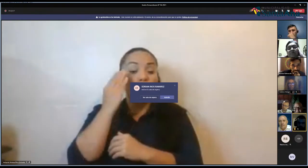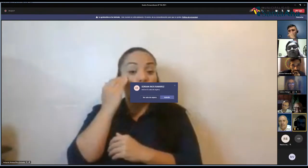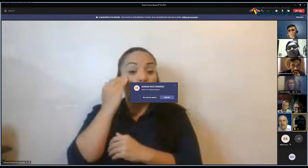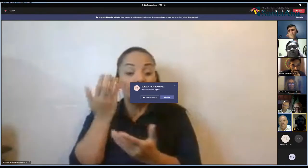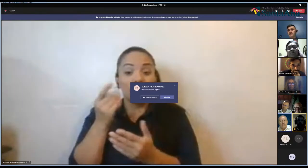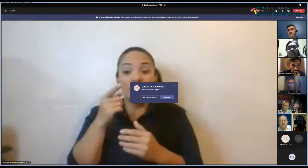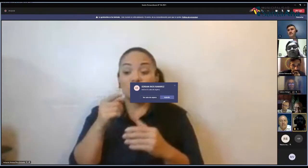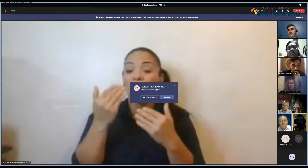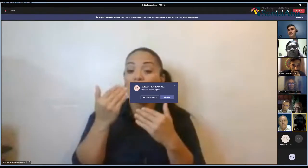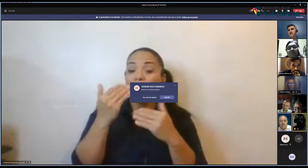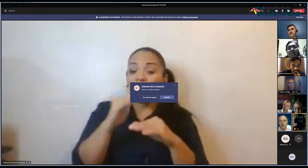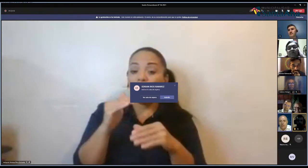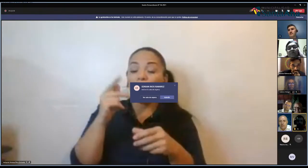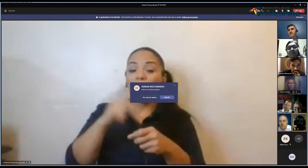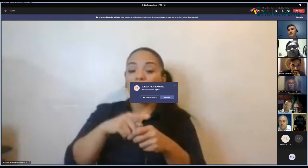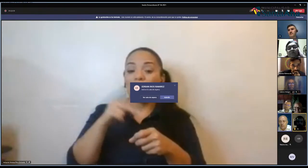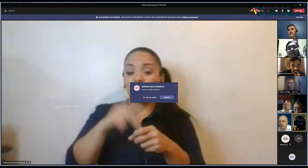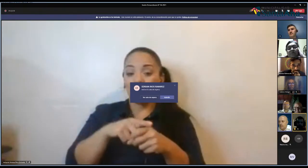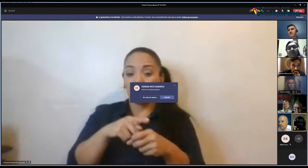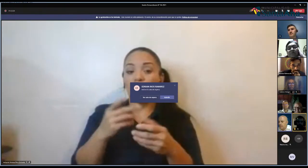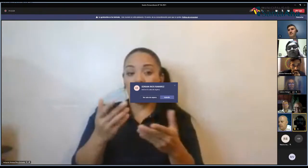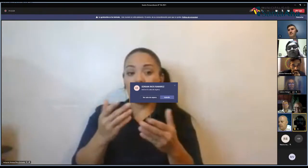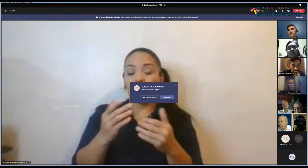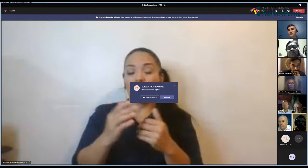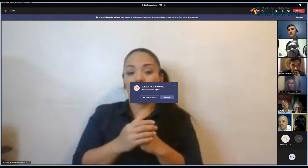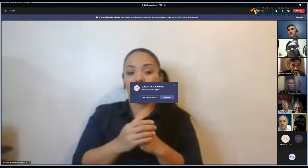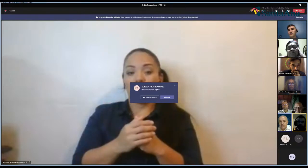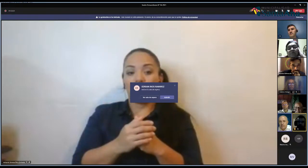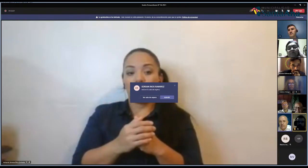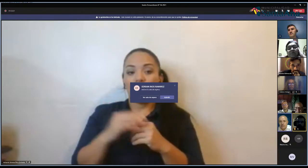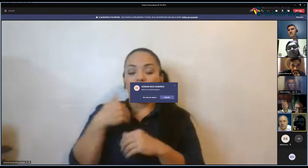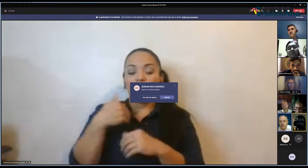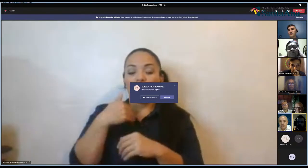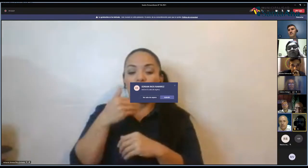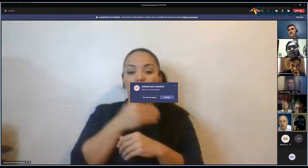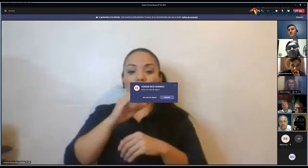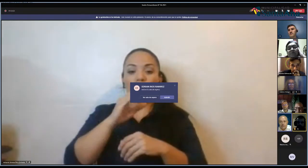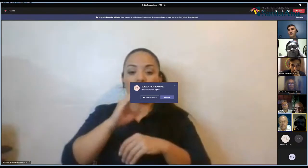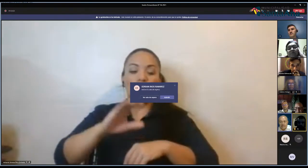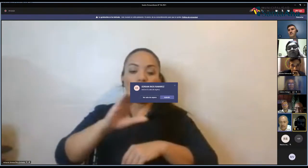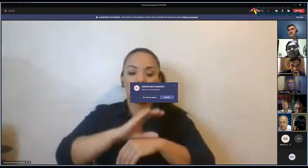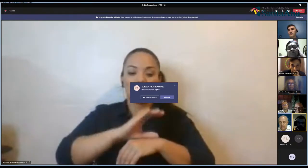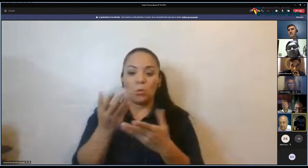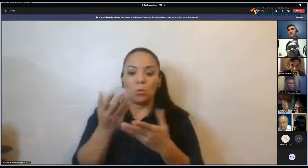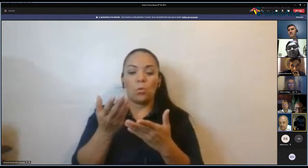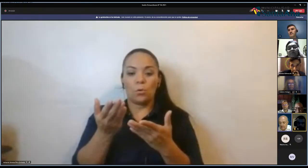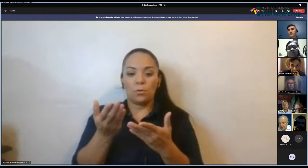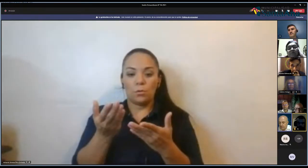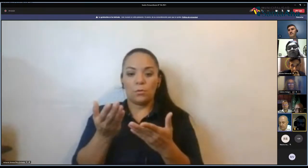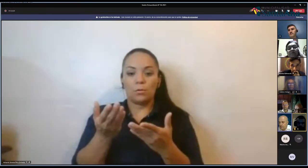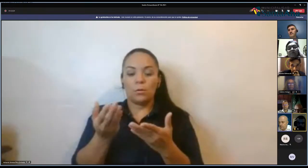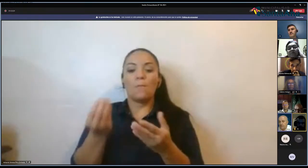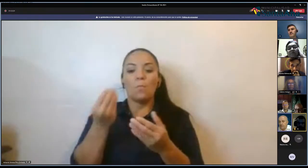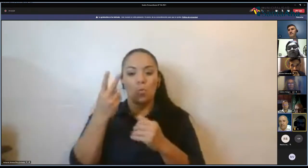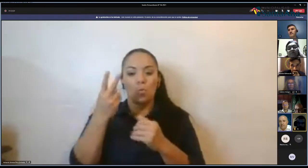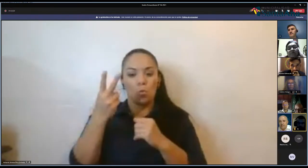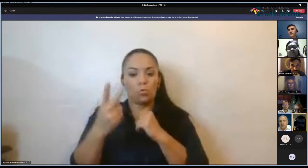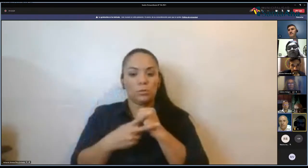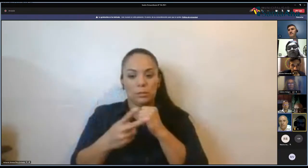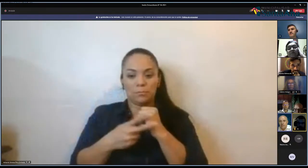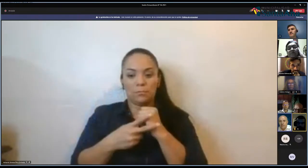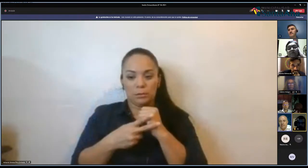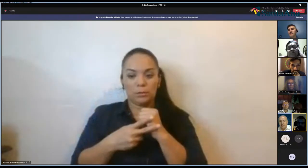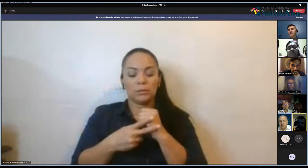limita a la participación de los miembros de este consejos o reiterada en reiteradas ocasiones se pasan de